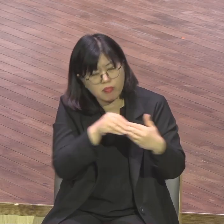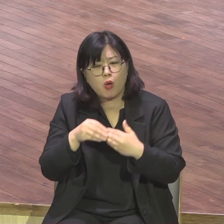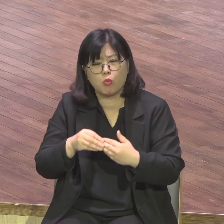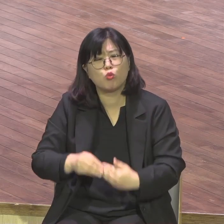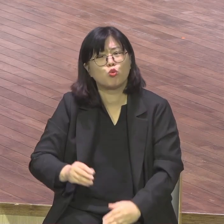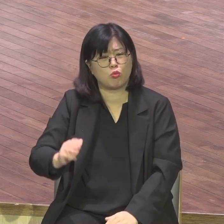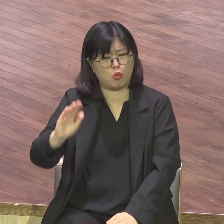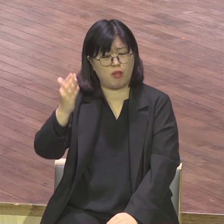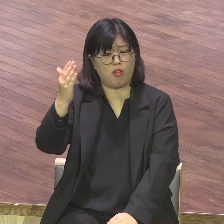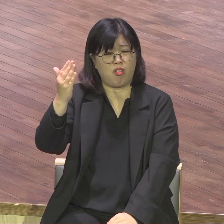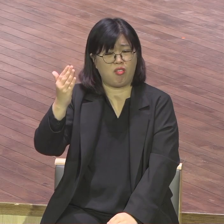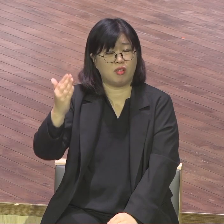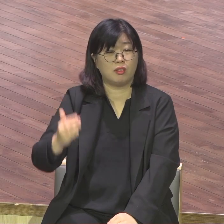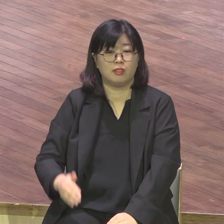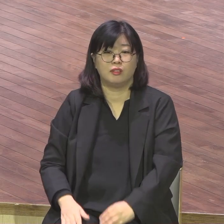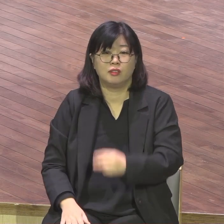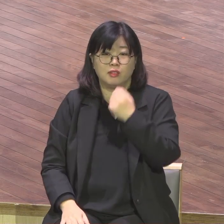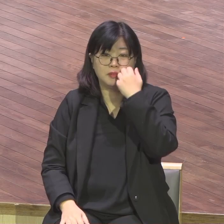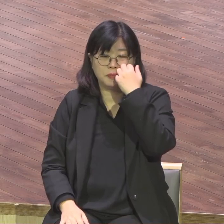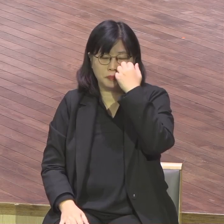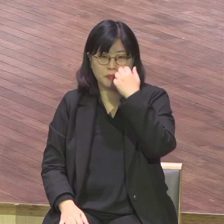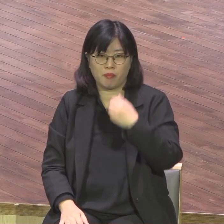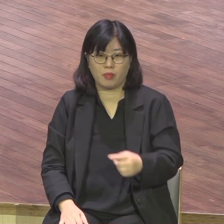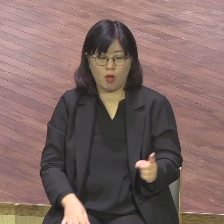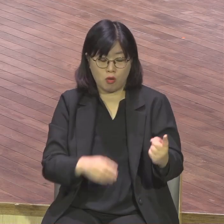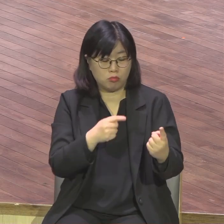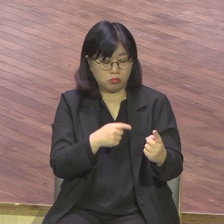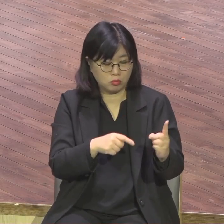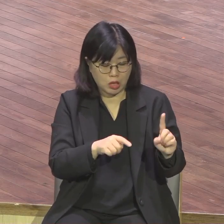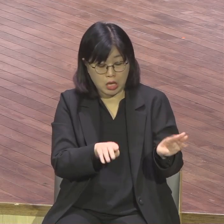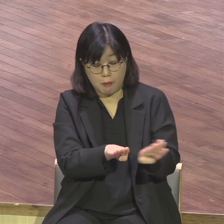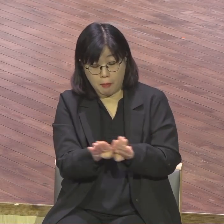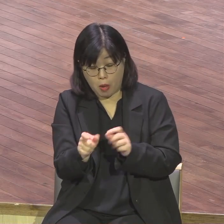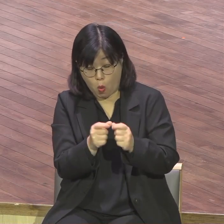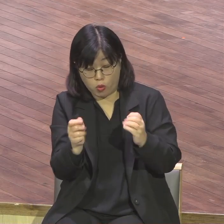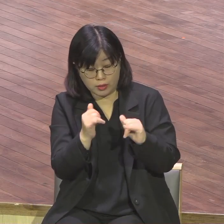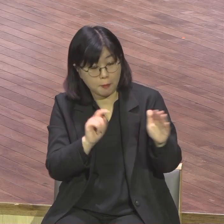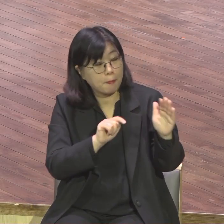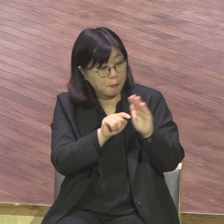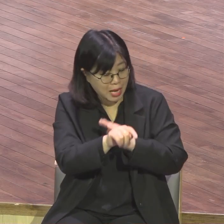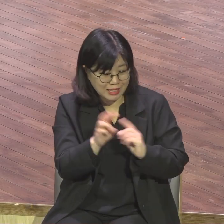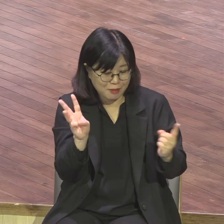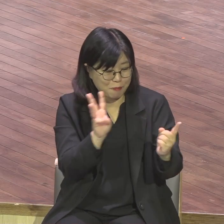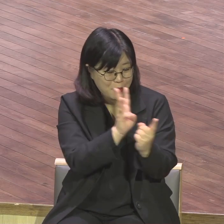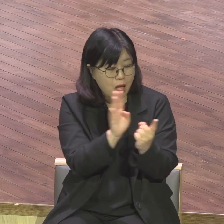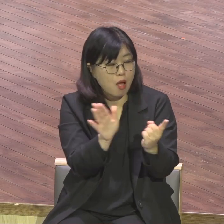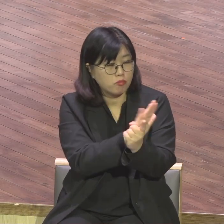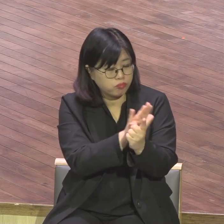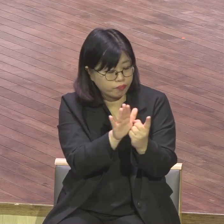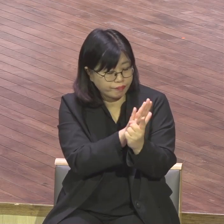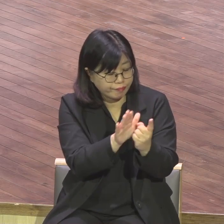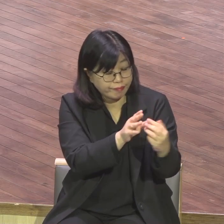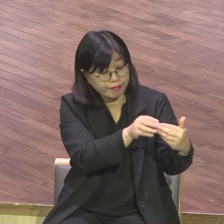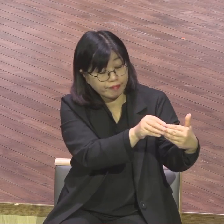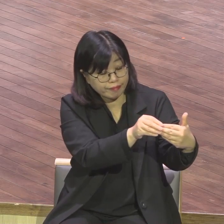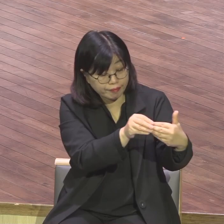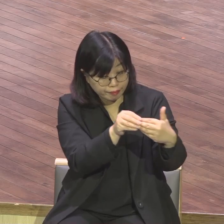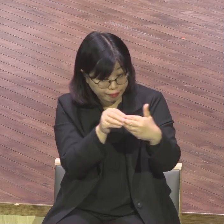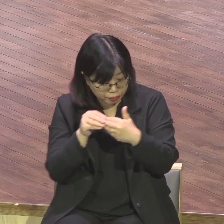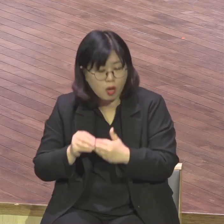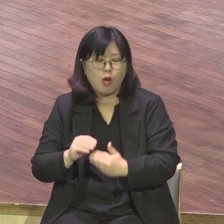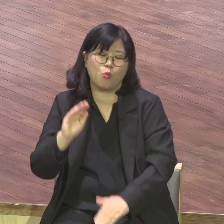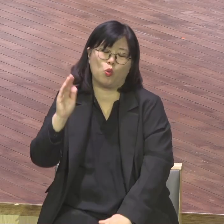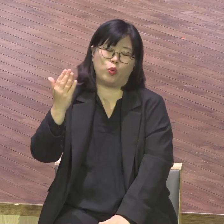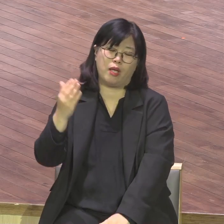집중해서 그냥 이 예배와 교회와 여기에 집중하면 끝납니다. 이런 돌봄 케어 사역에 중요한